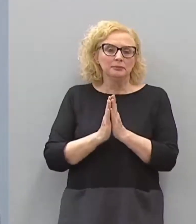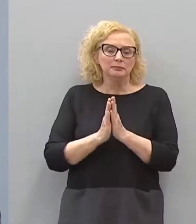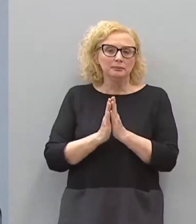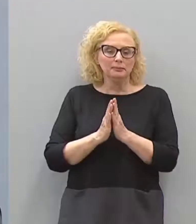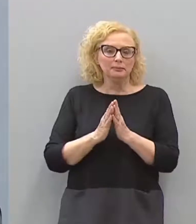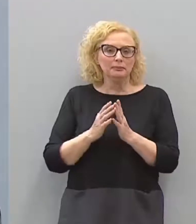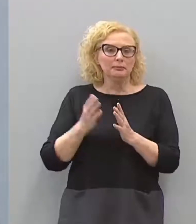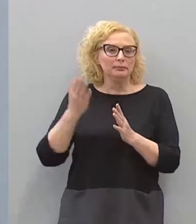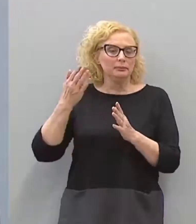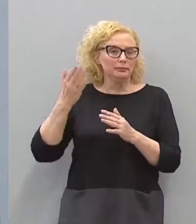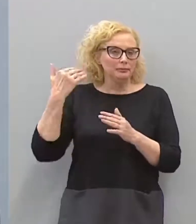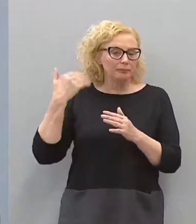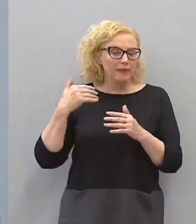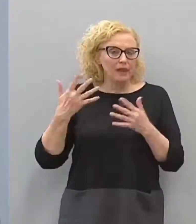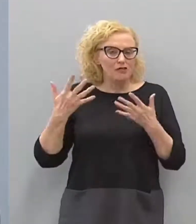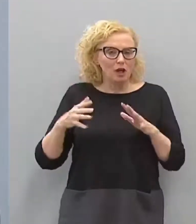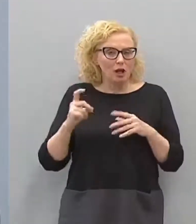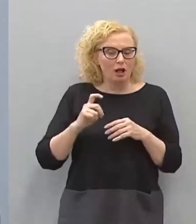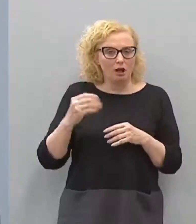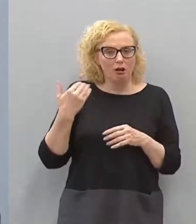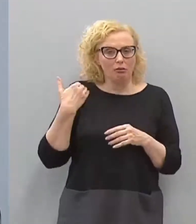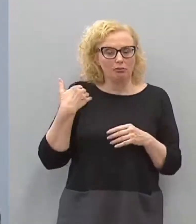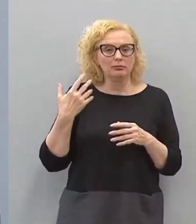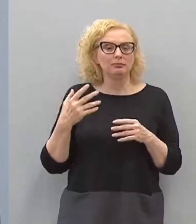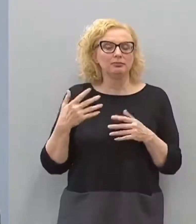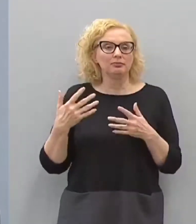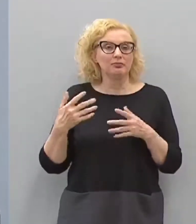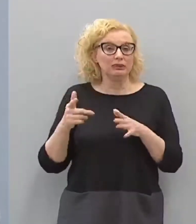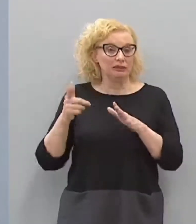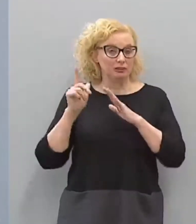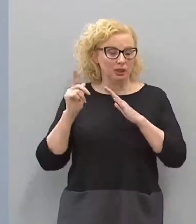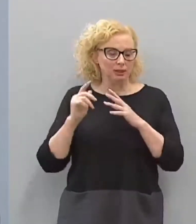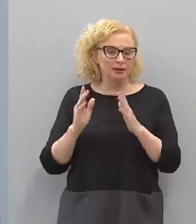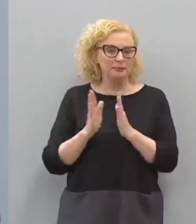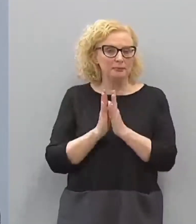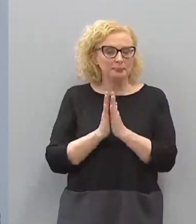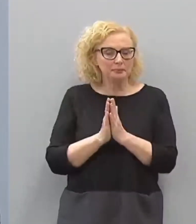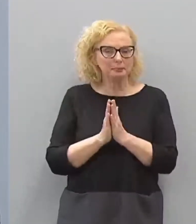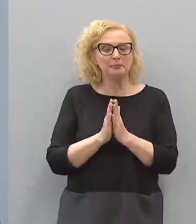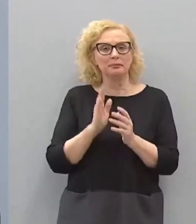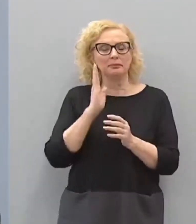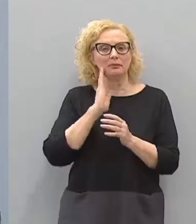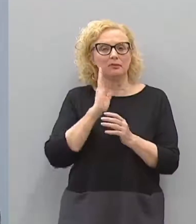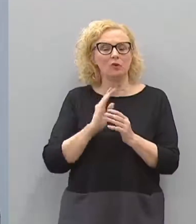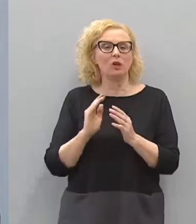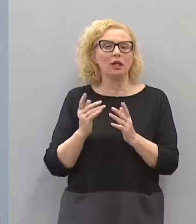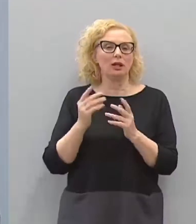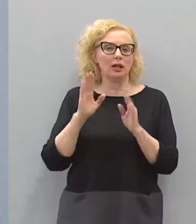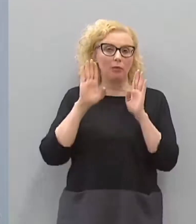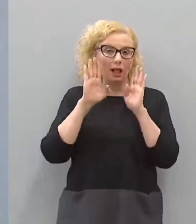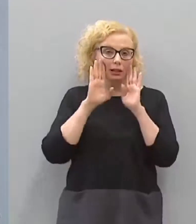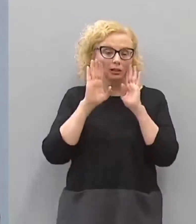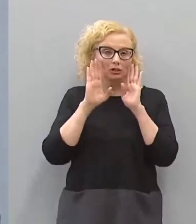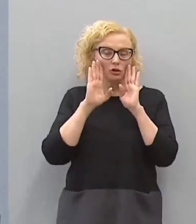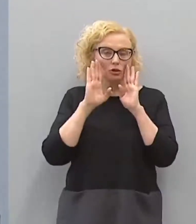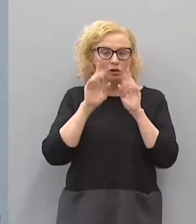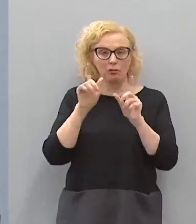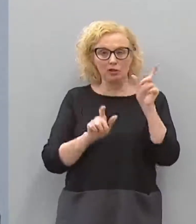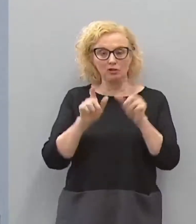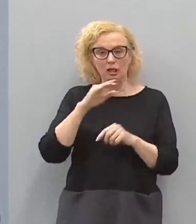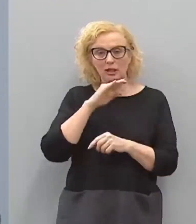nel nei giorni precedenti e nelle settimane precedenti di una particolare attenzione per gli anziani